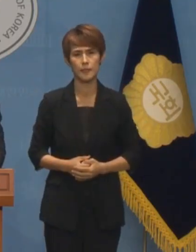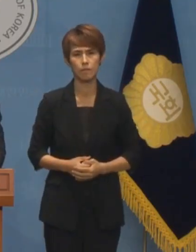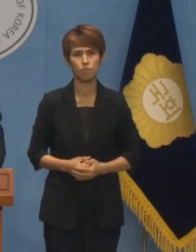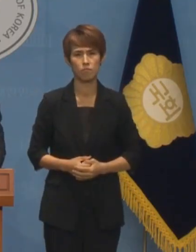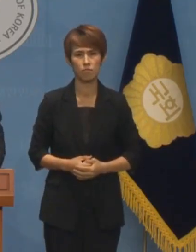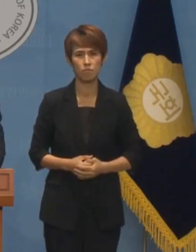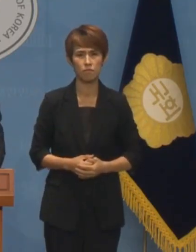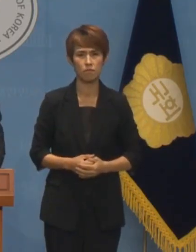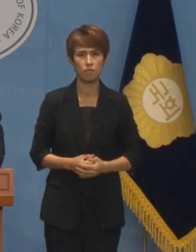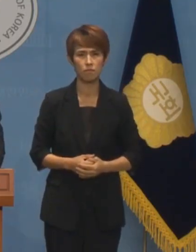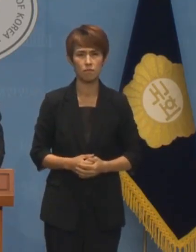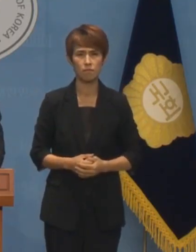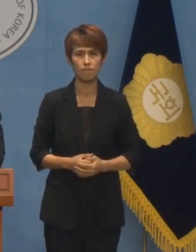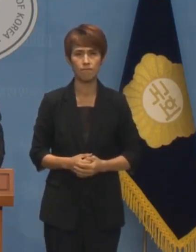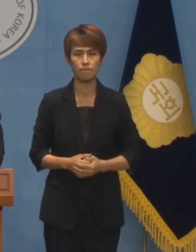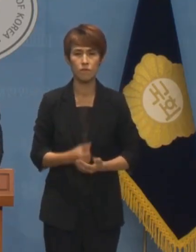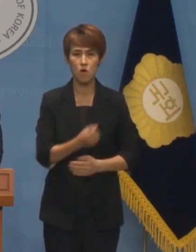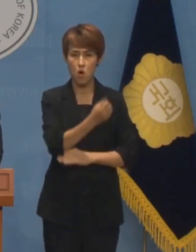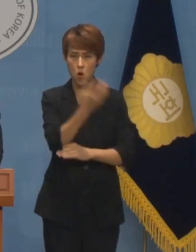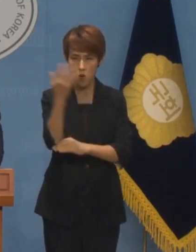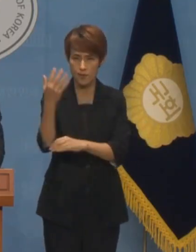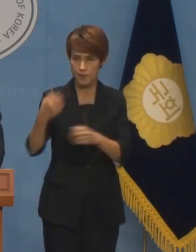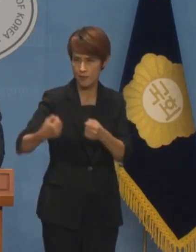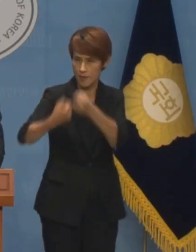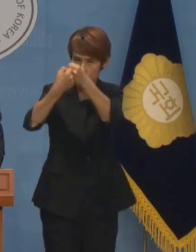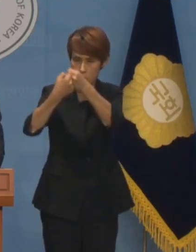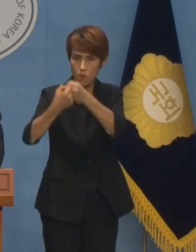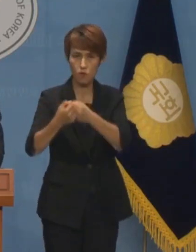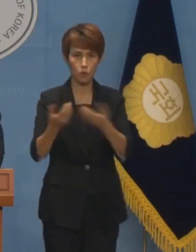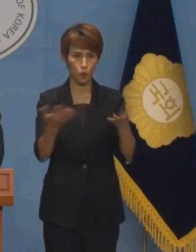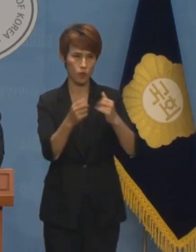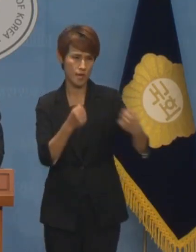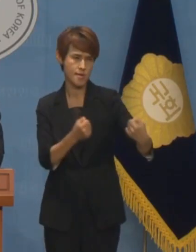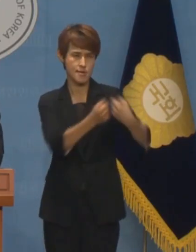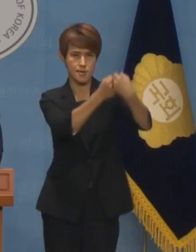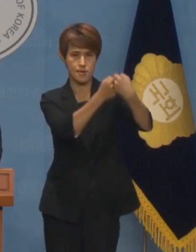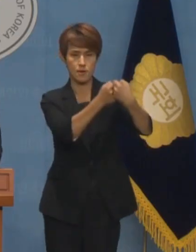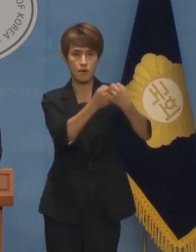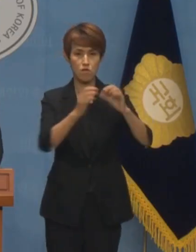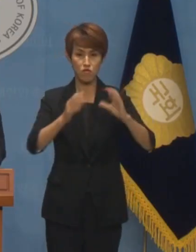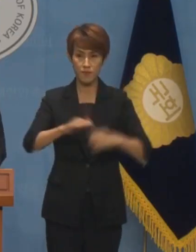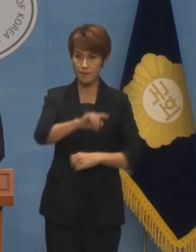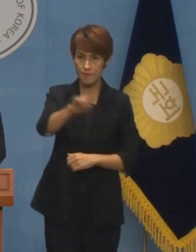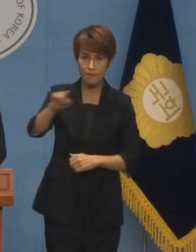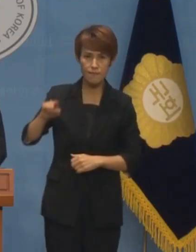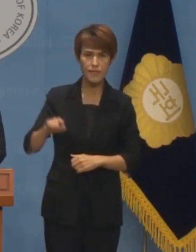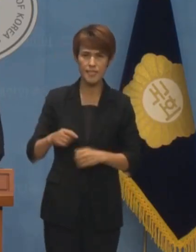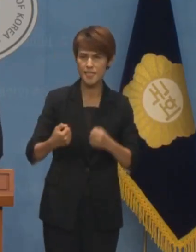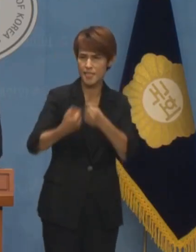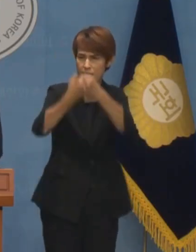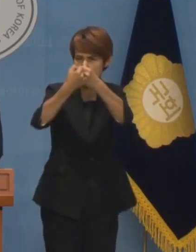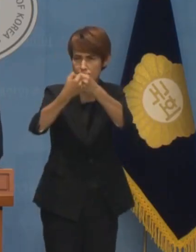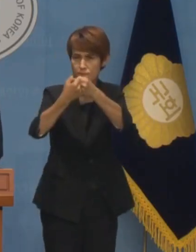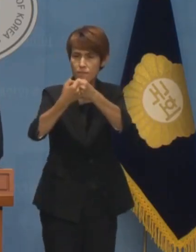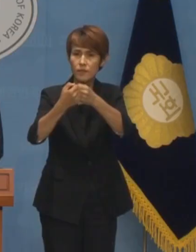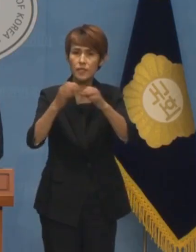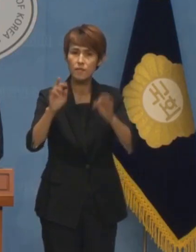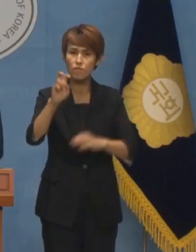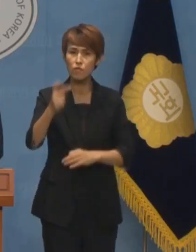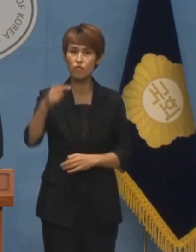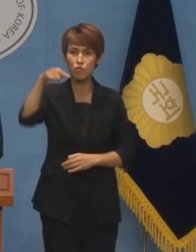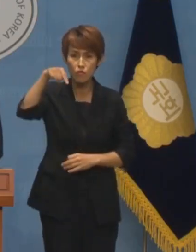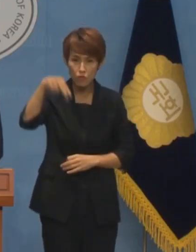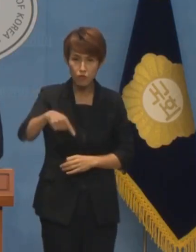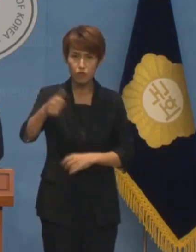인물이 없어서가 아닙니다. 언론과 싸우고 그리고 노동자와 싸우고 국민과 싸우는 그런